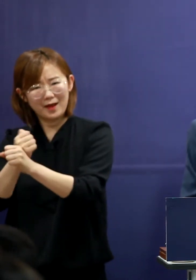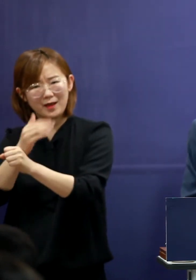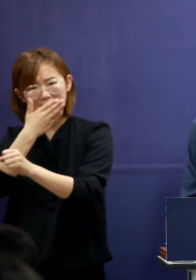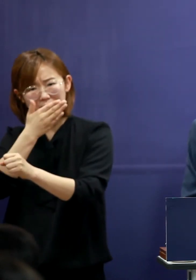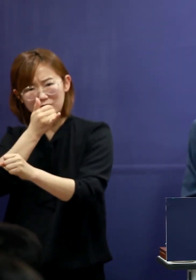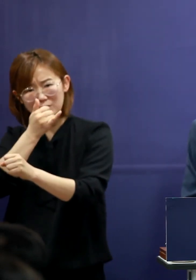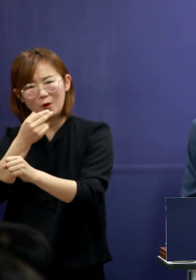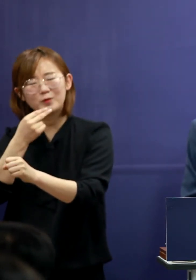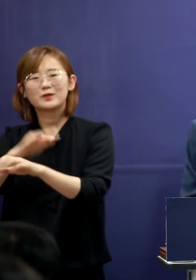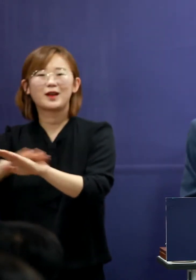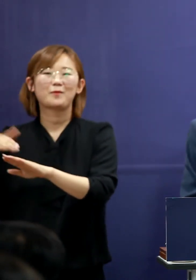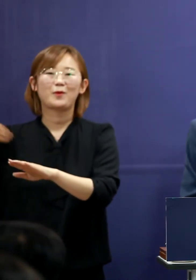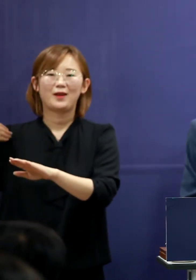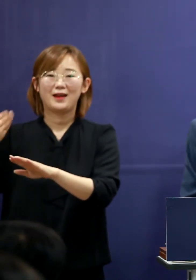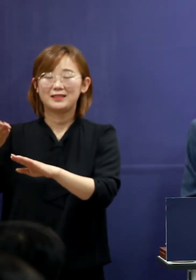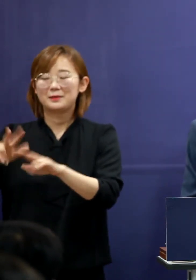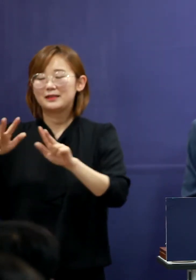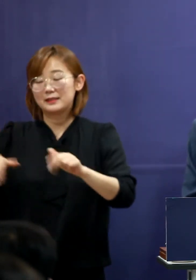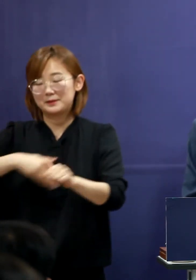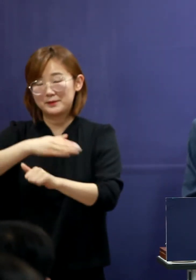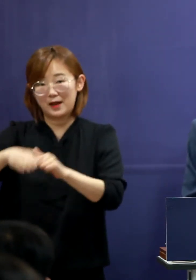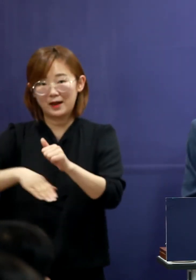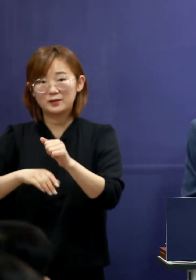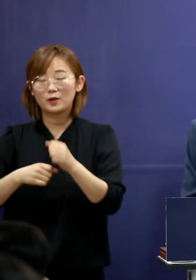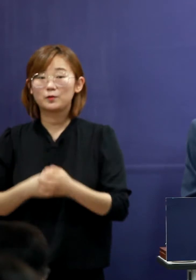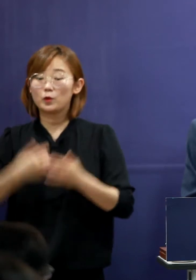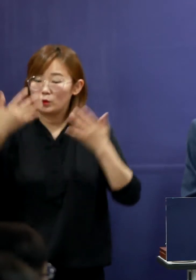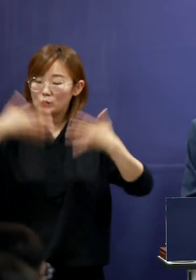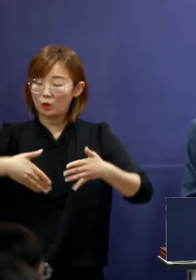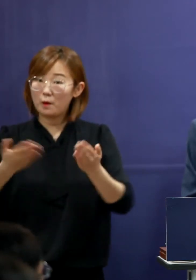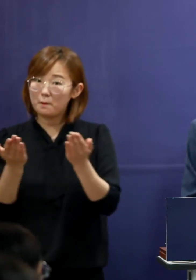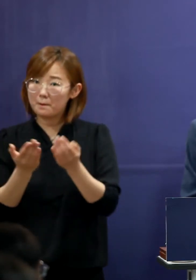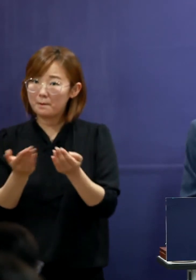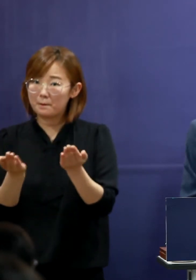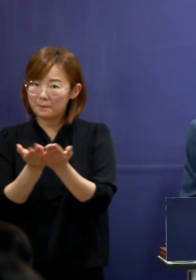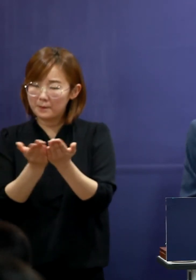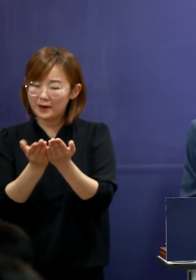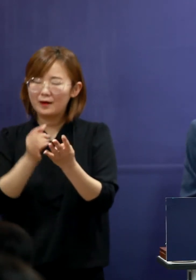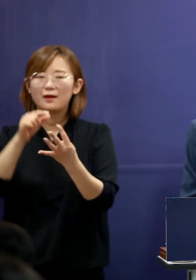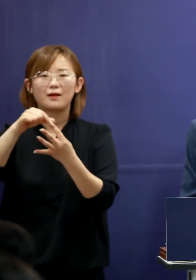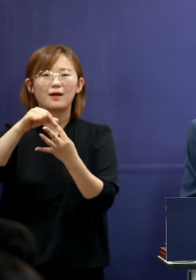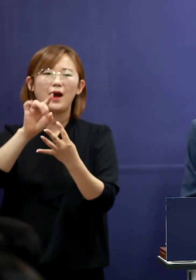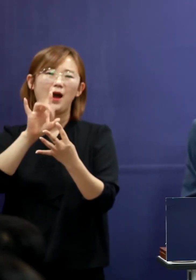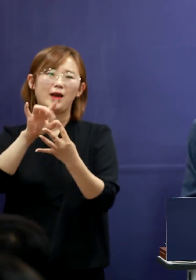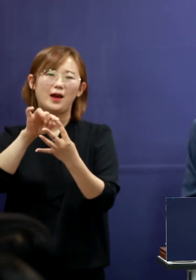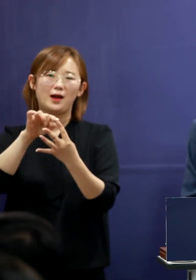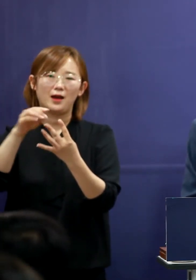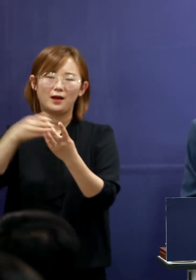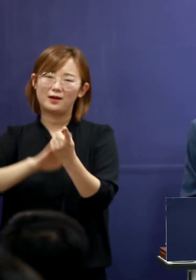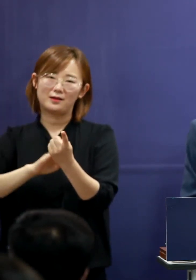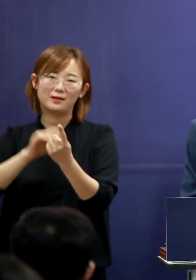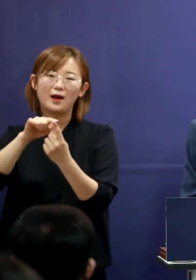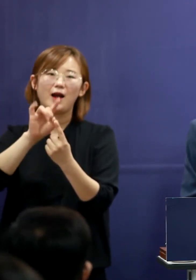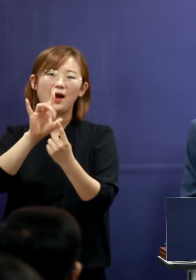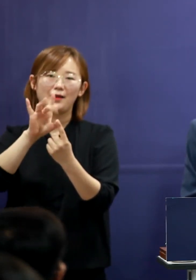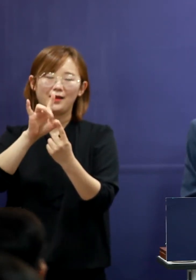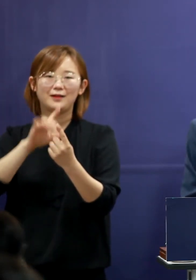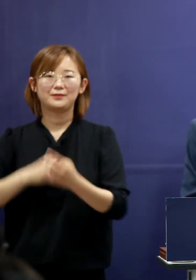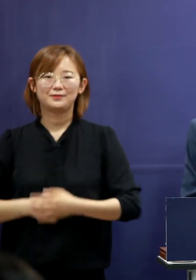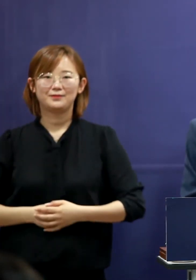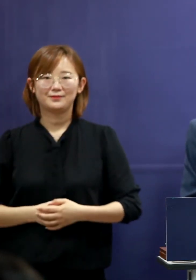요건을 갖춘 데가 한 군데뿐이라서 그 한 군데를 지금 현재로서는 유력한 후보지로 생각을 하고